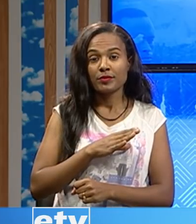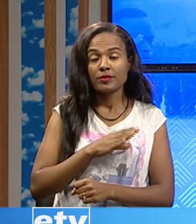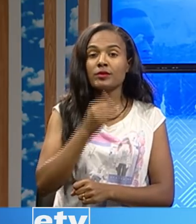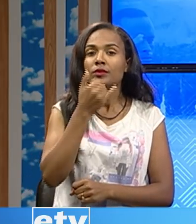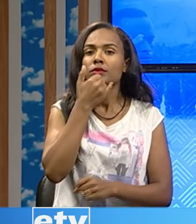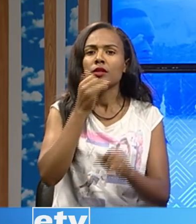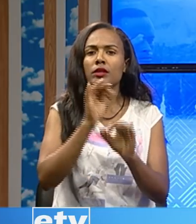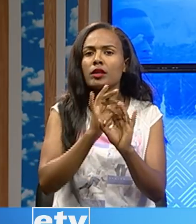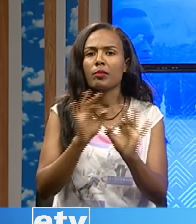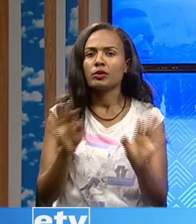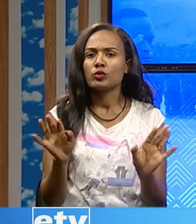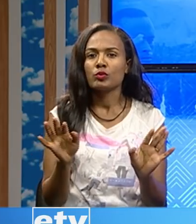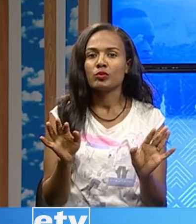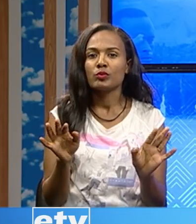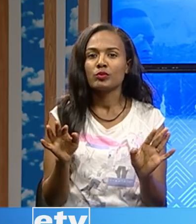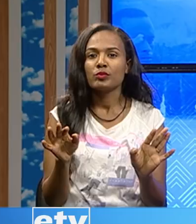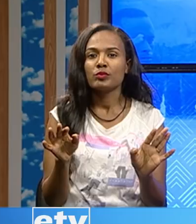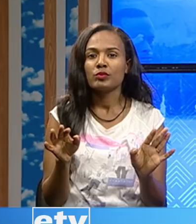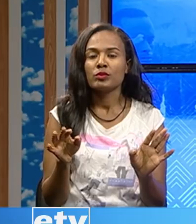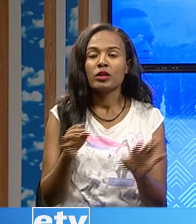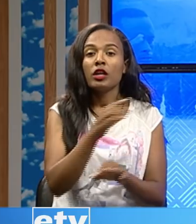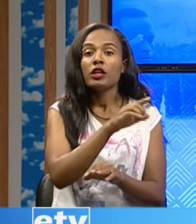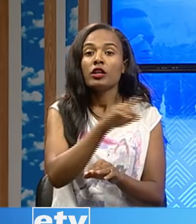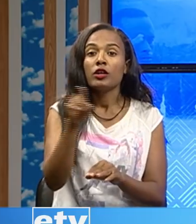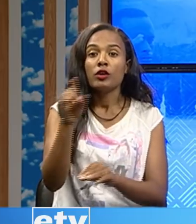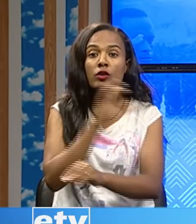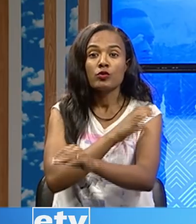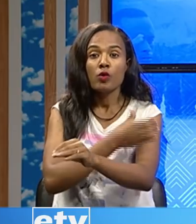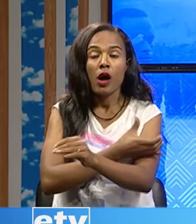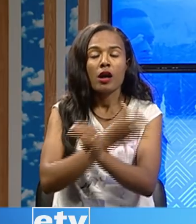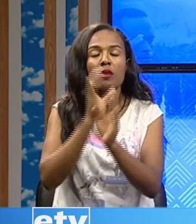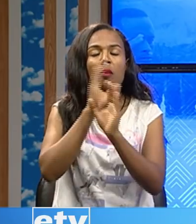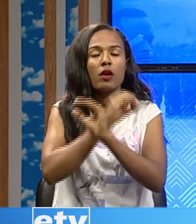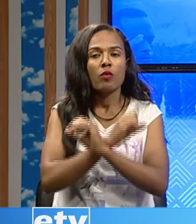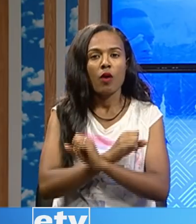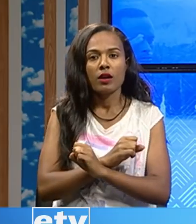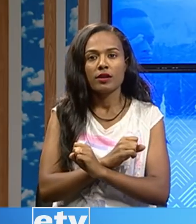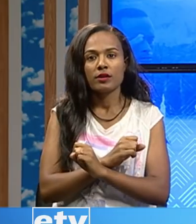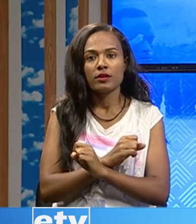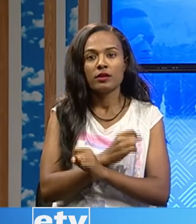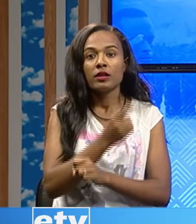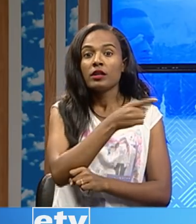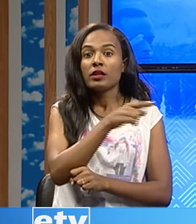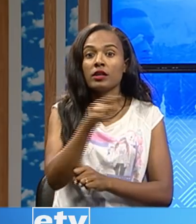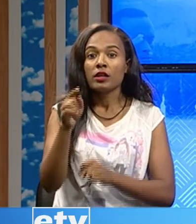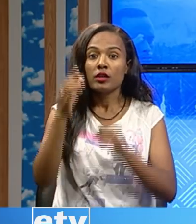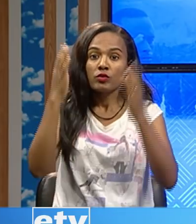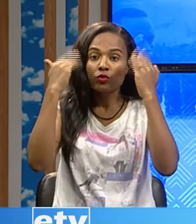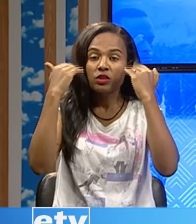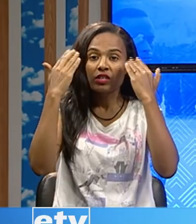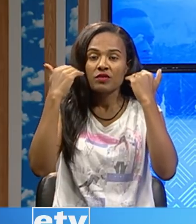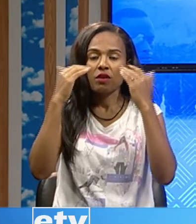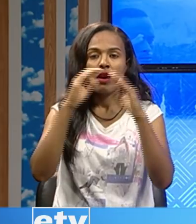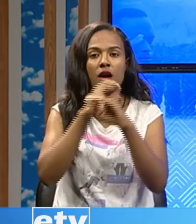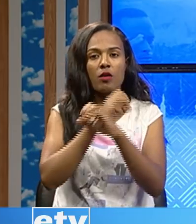ስተት የለባቸው። የነሱ አቅም አልቋል። የነሱ ተስፋ